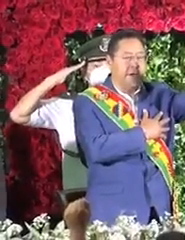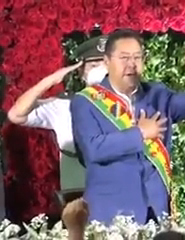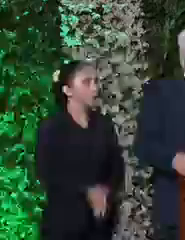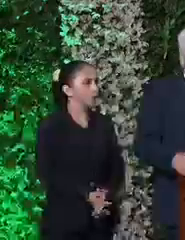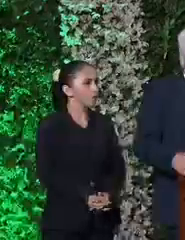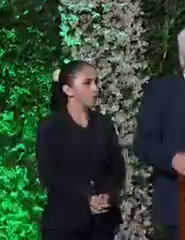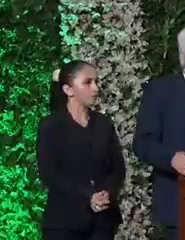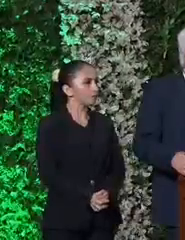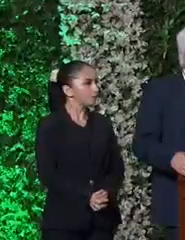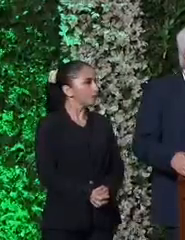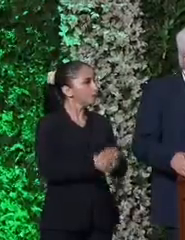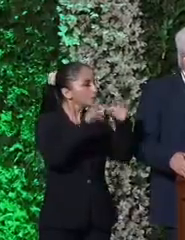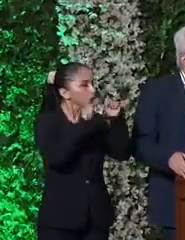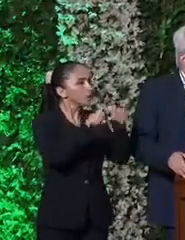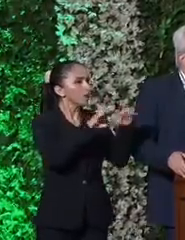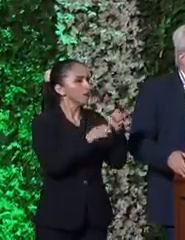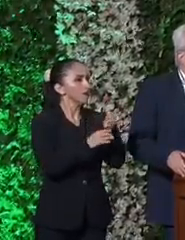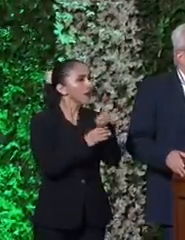para que